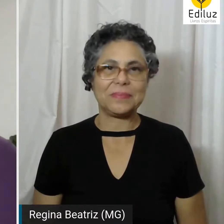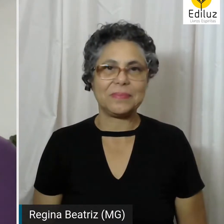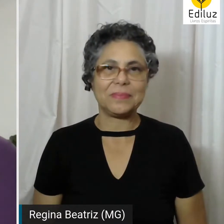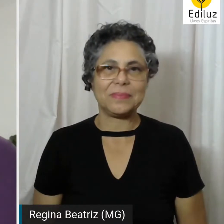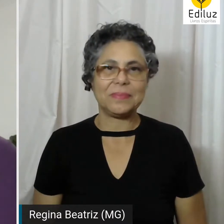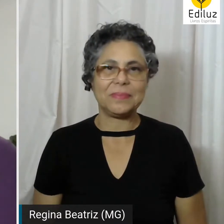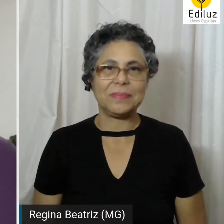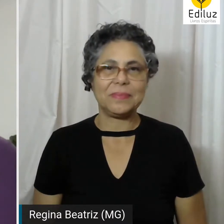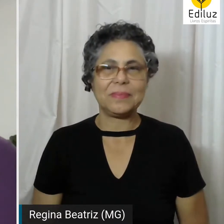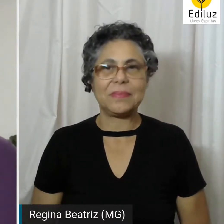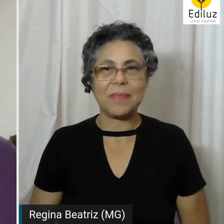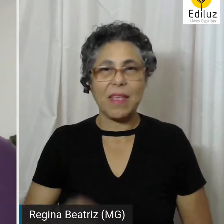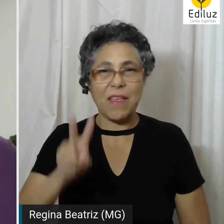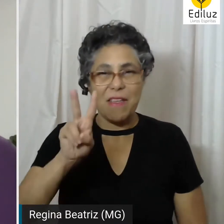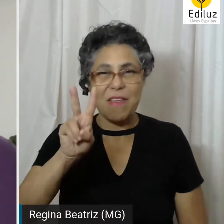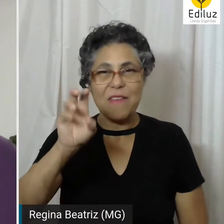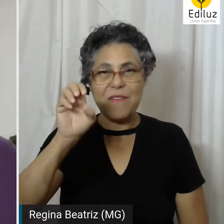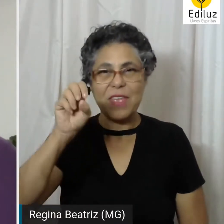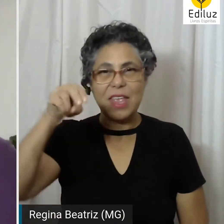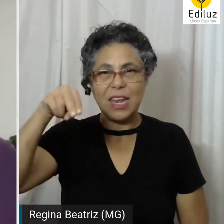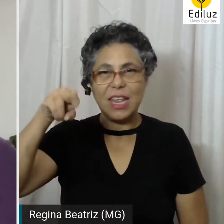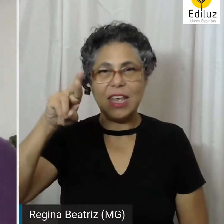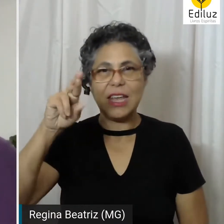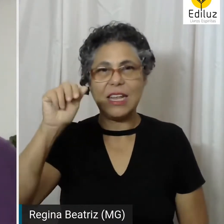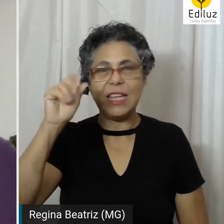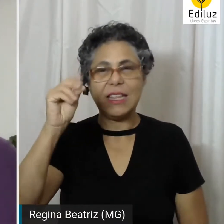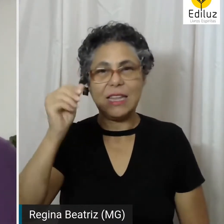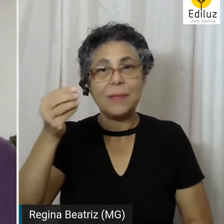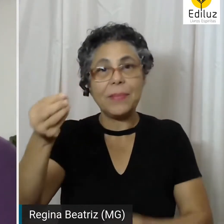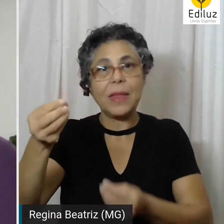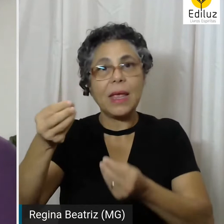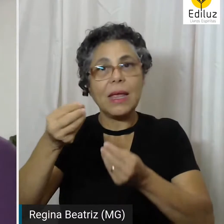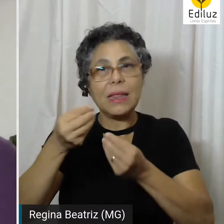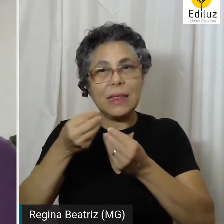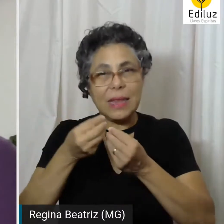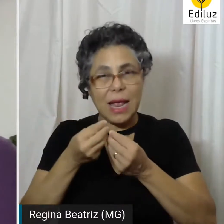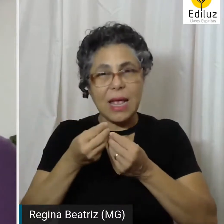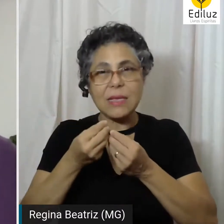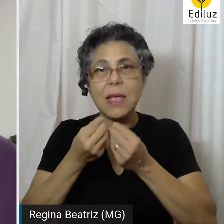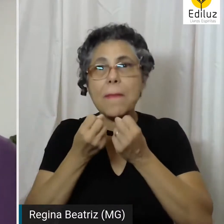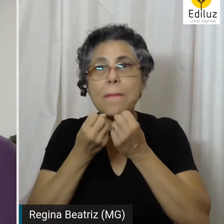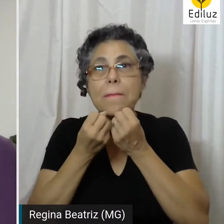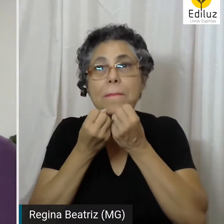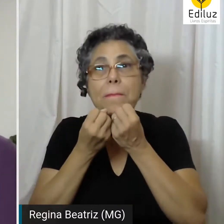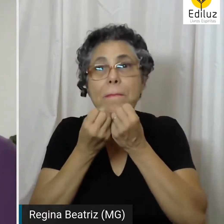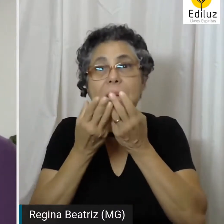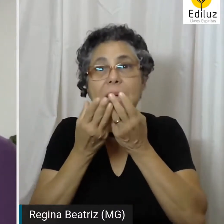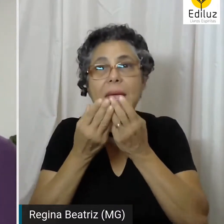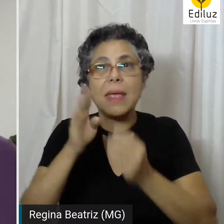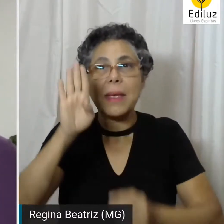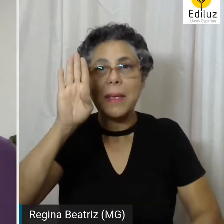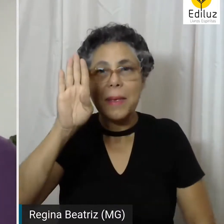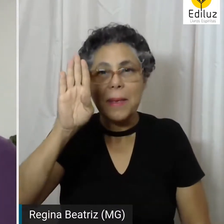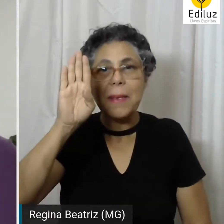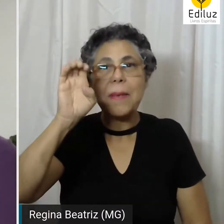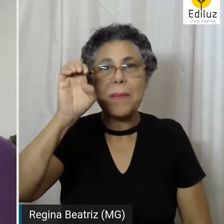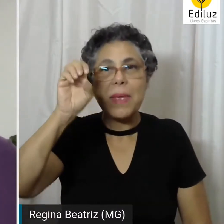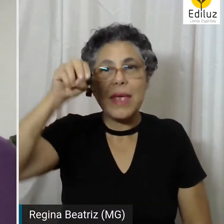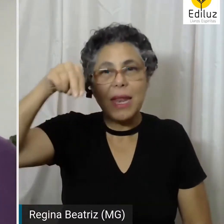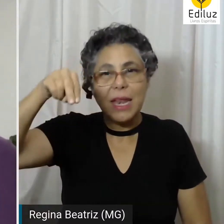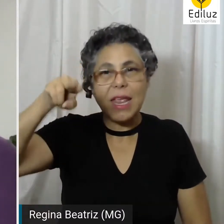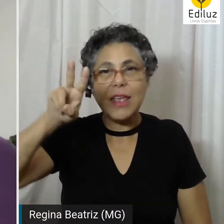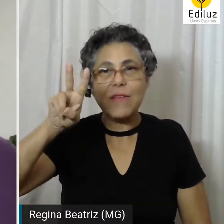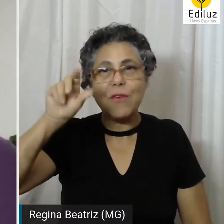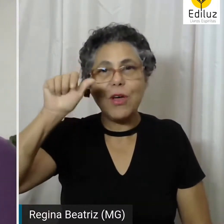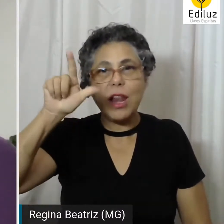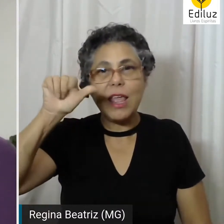A veneranda traz a benevolência como a